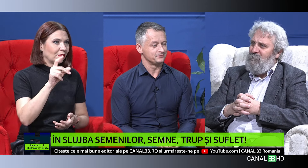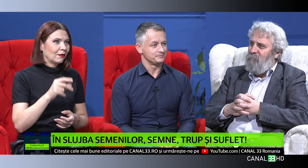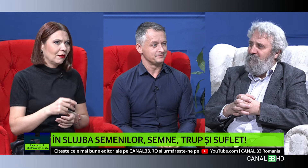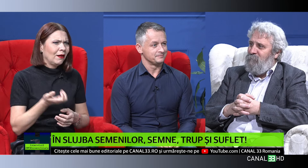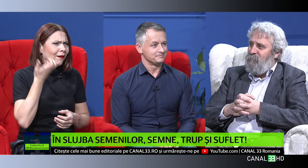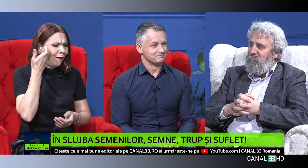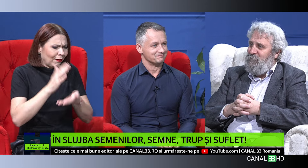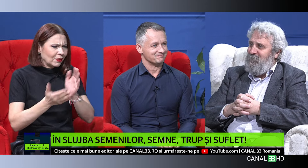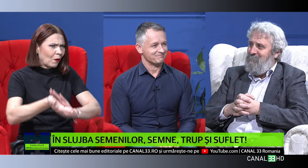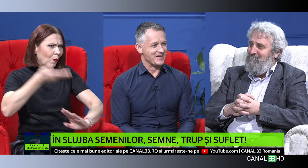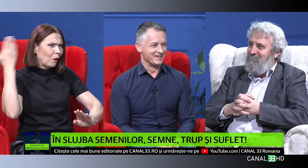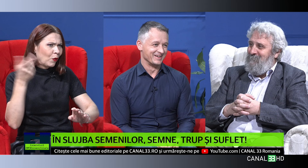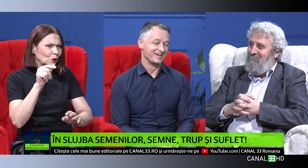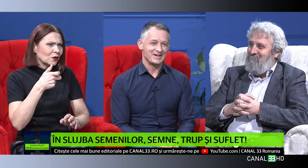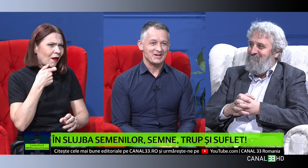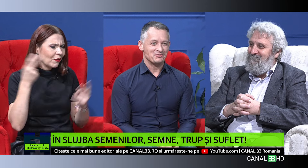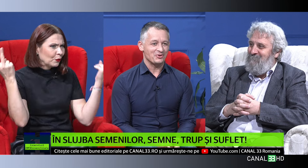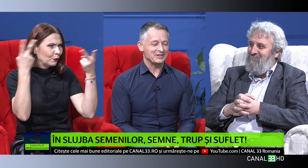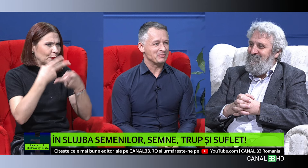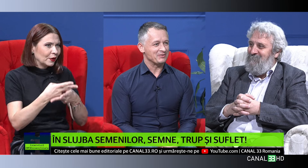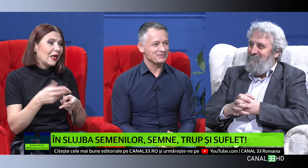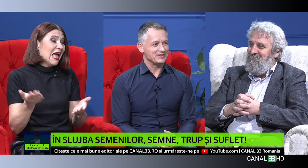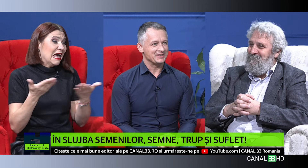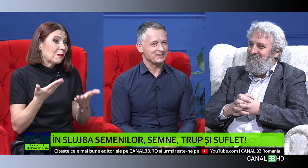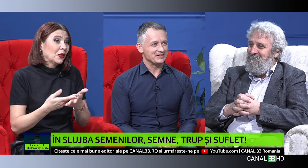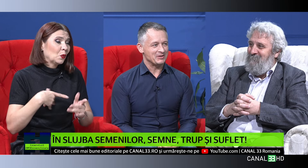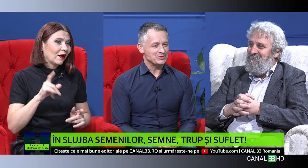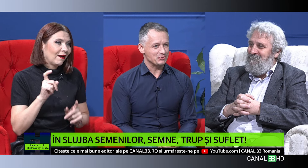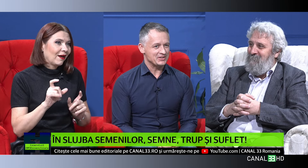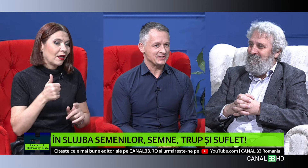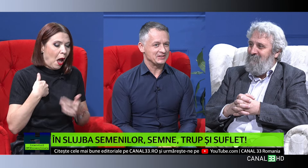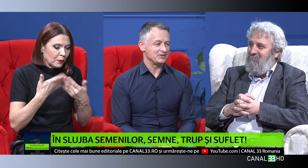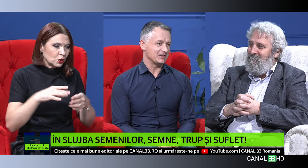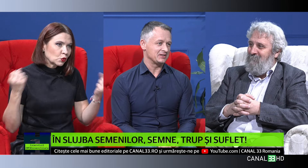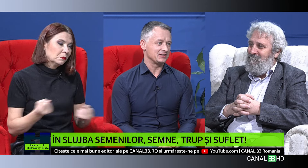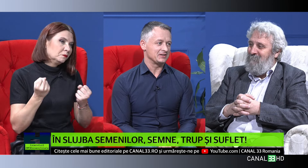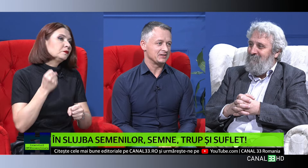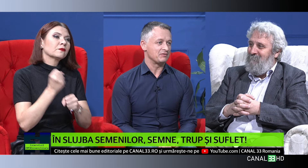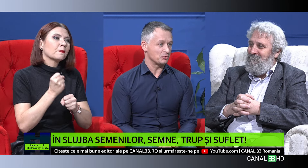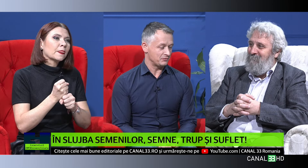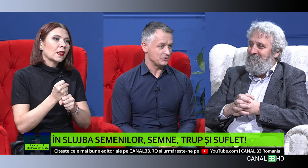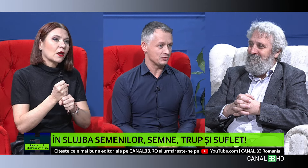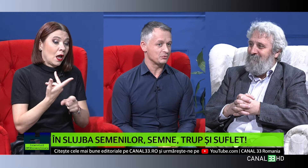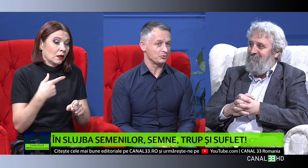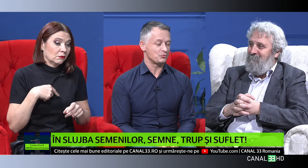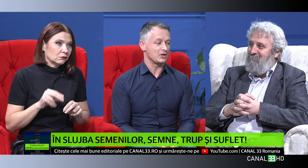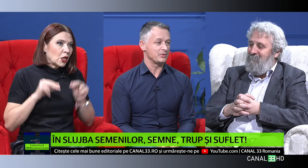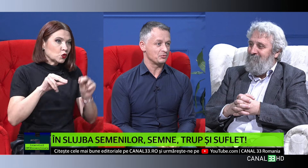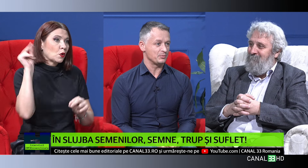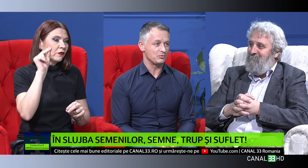când au trecut ăștia, știi? Foarte repede, având în vedere că am început această activitate de a fi profesor într-o școală pentru copii